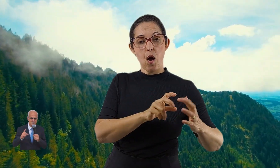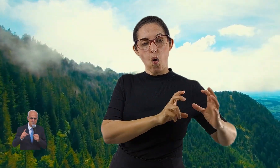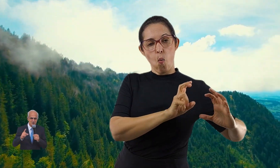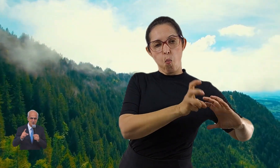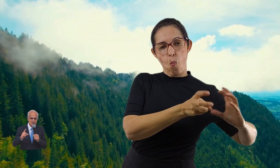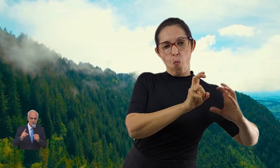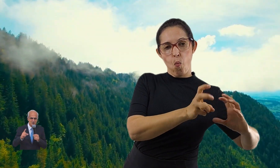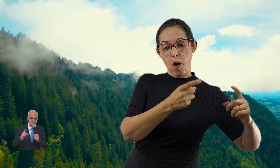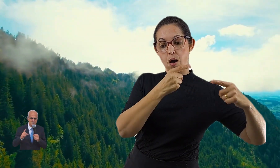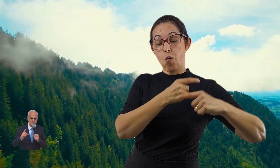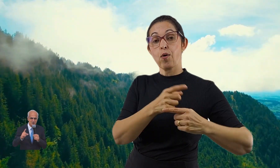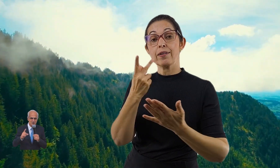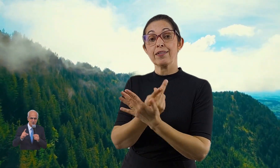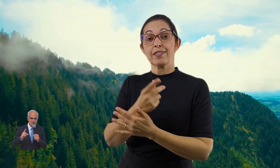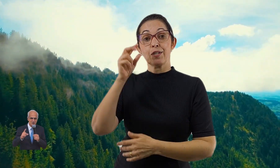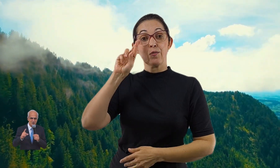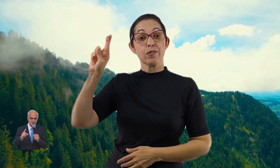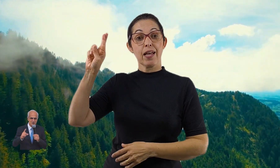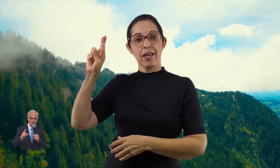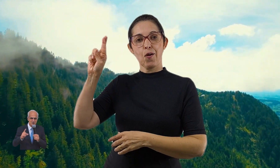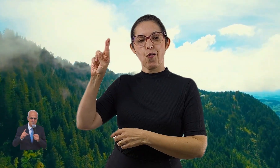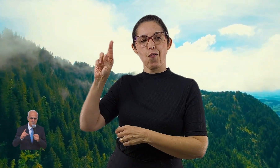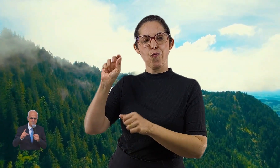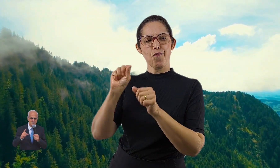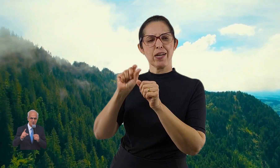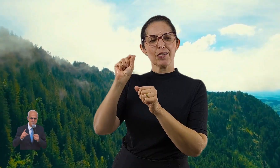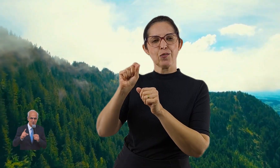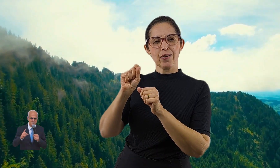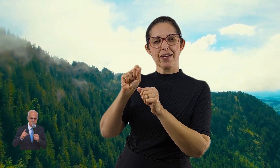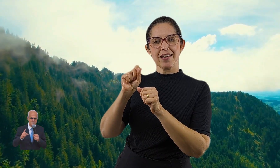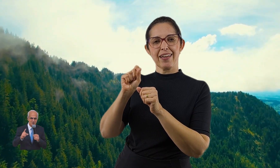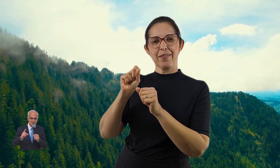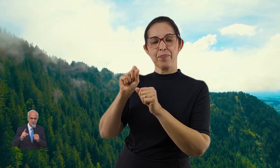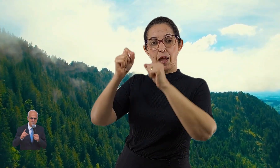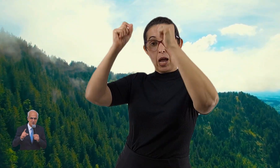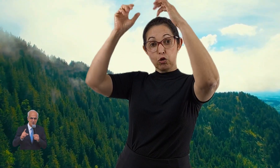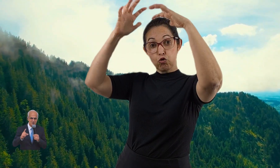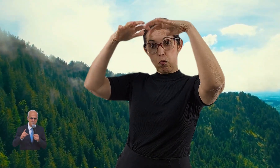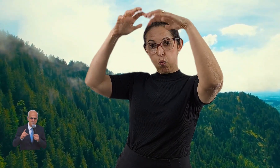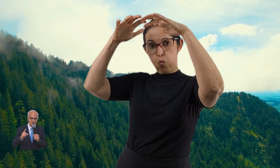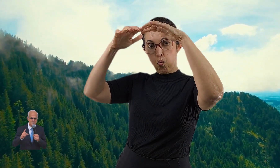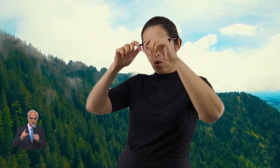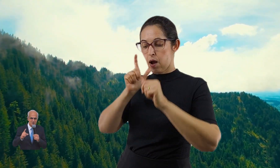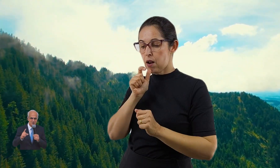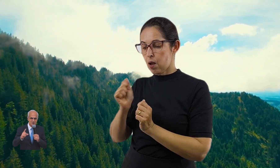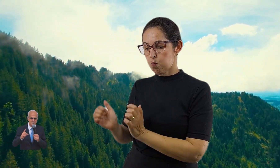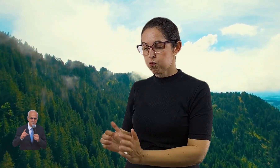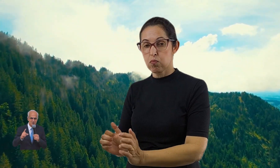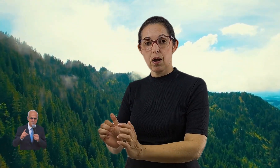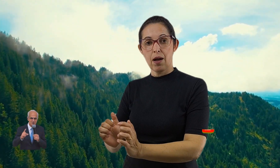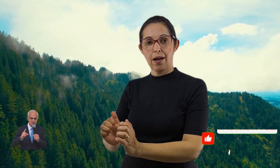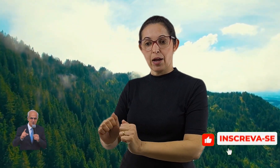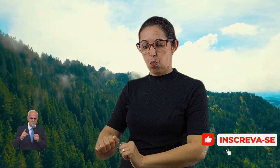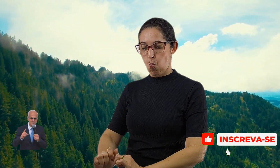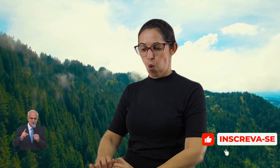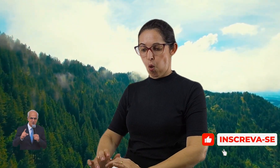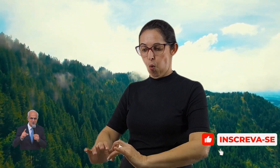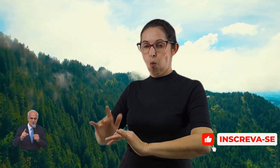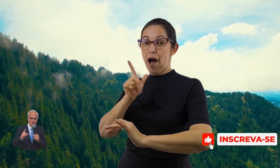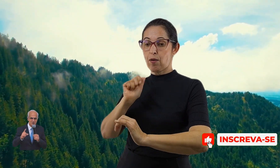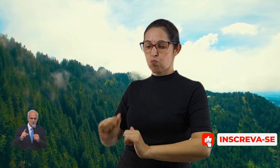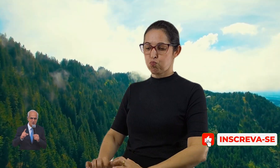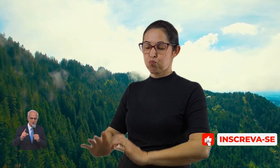que o Senhor fez descer água do céu, e no transbordar do ribeiro, os carros atolaram, e veio a